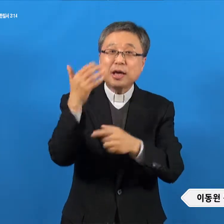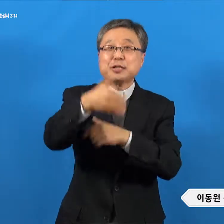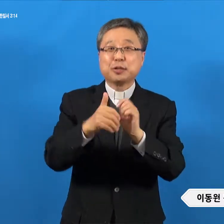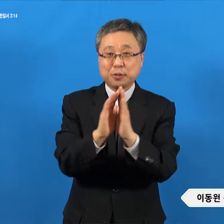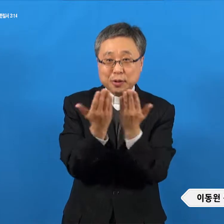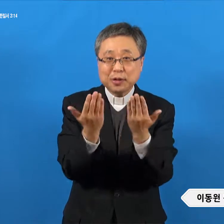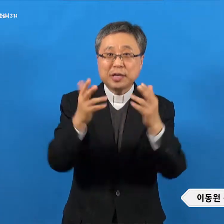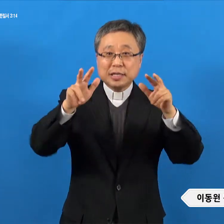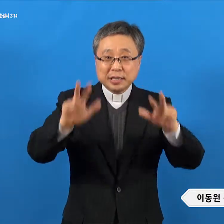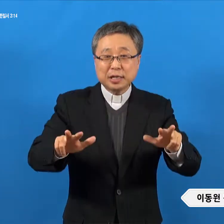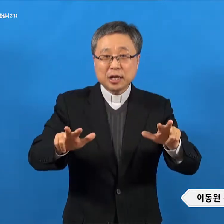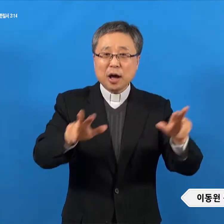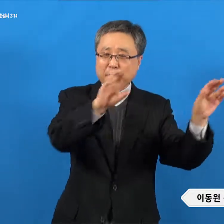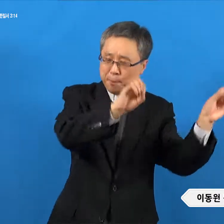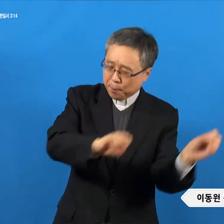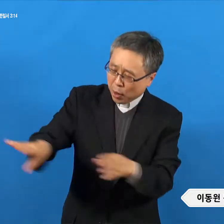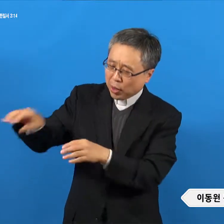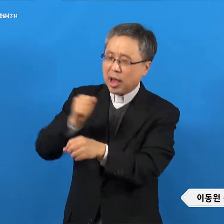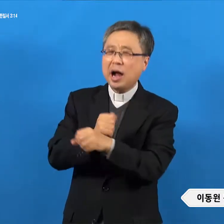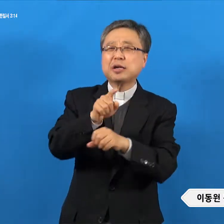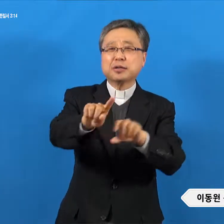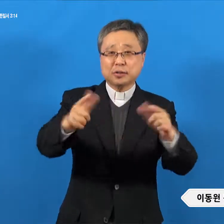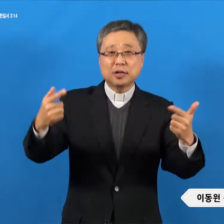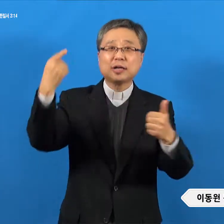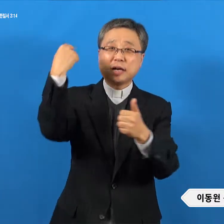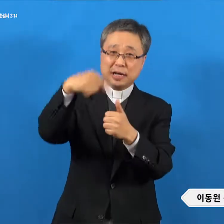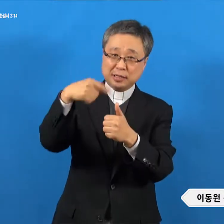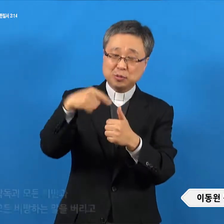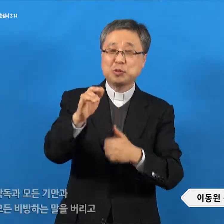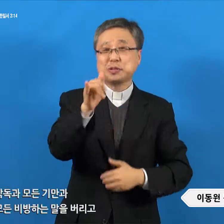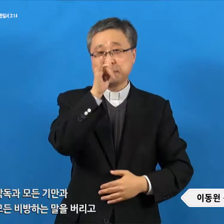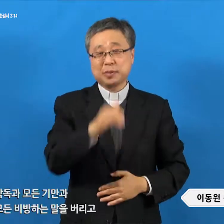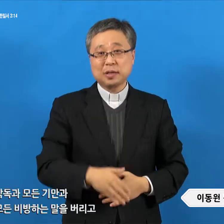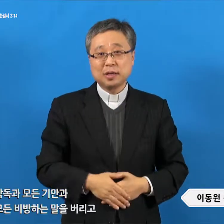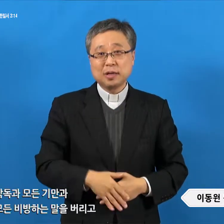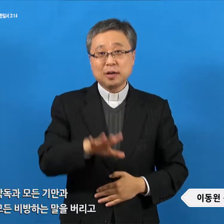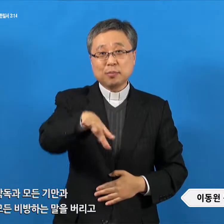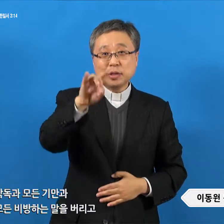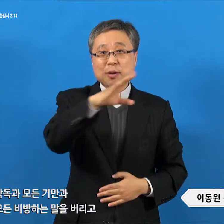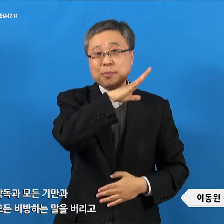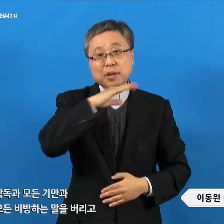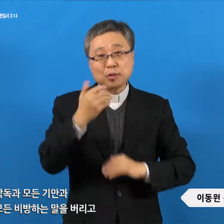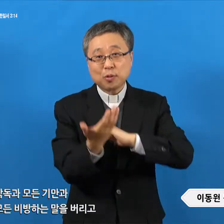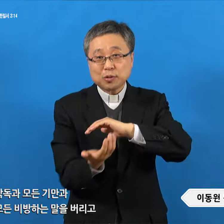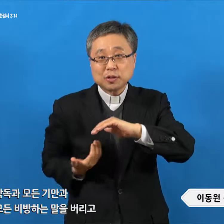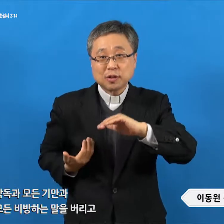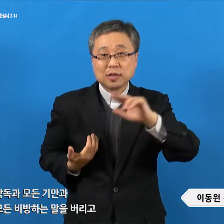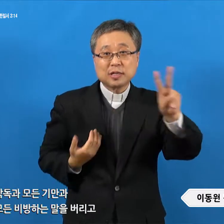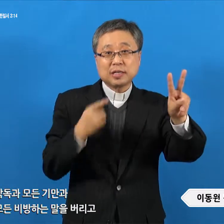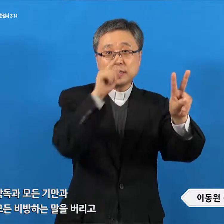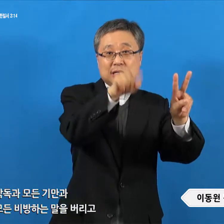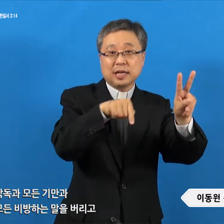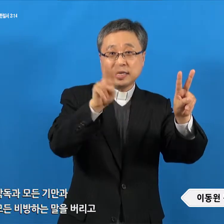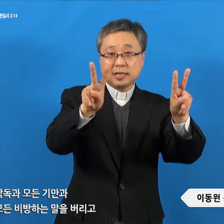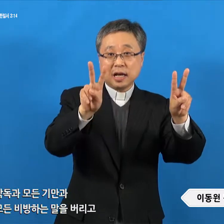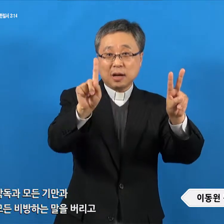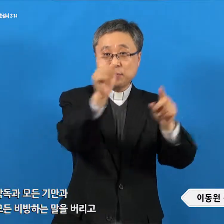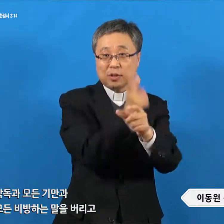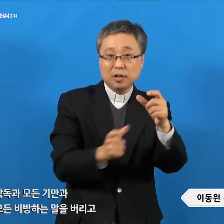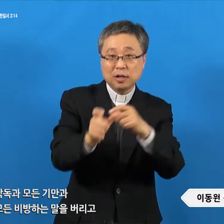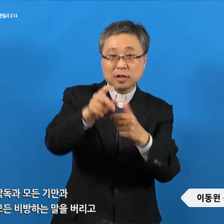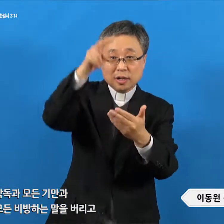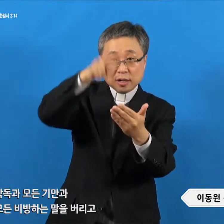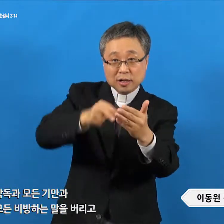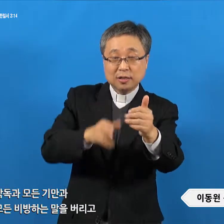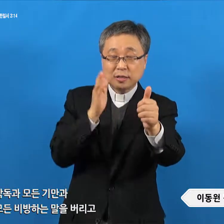성경이 이제는 버려야 할 것들을 가르치고 있습니다. 자, 일단 베드로전서 2장 1절을 한 번 더 읽겠습니다. 다